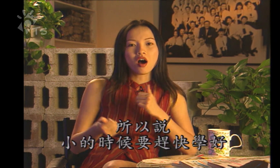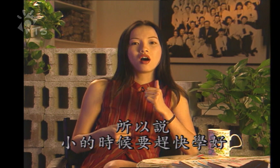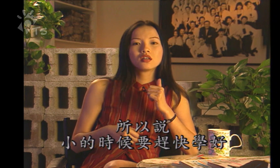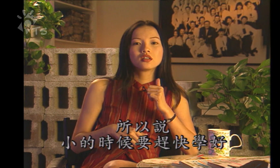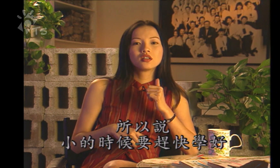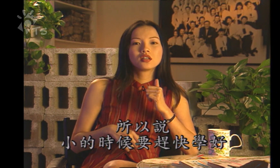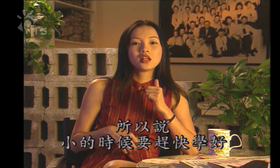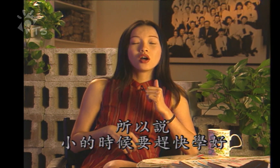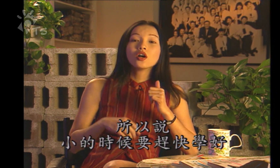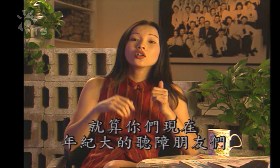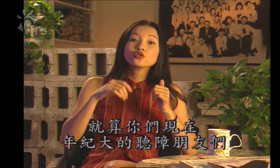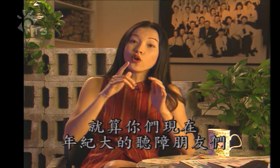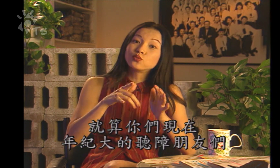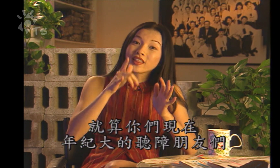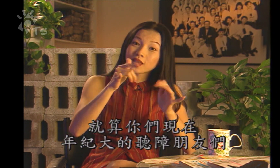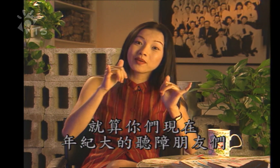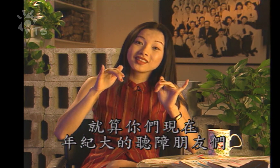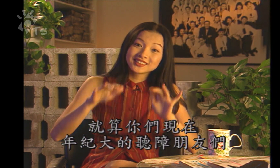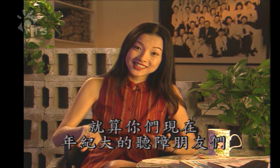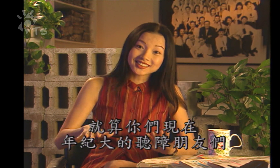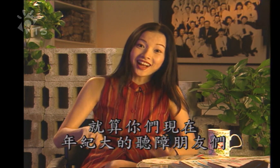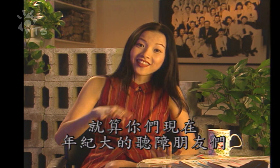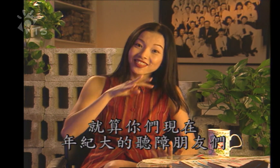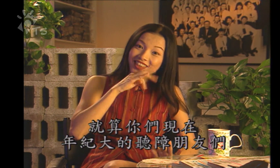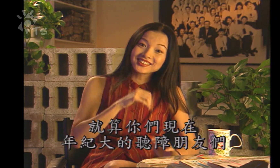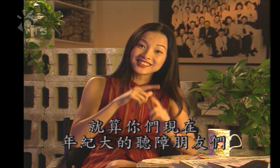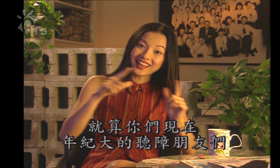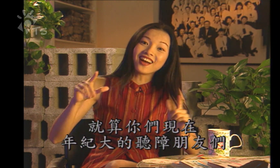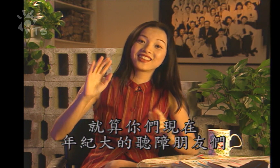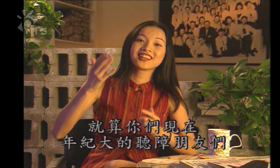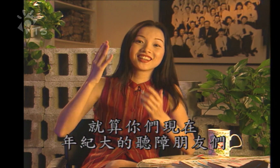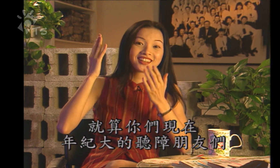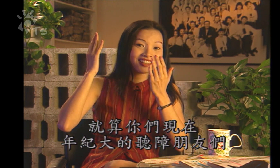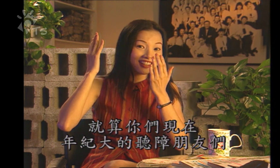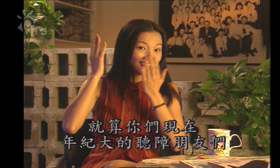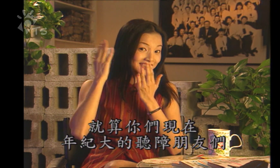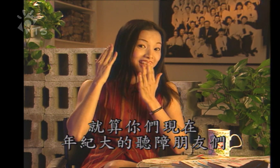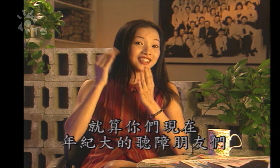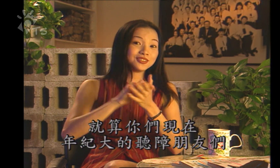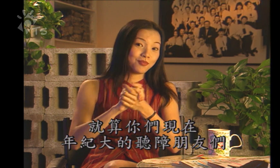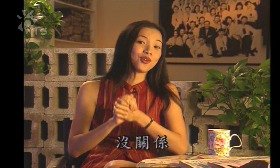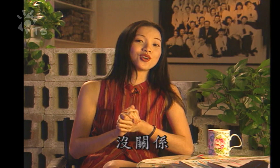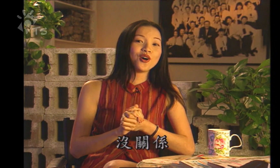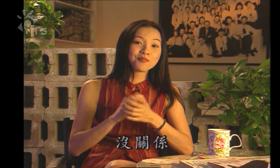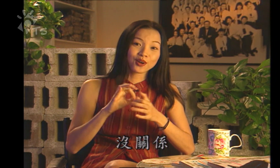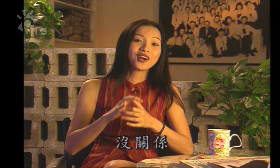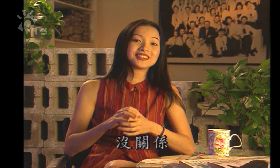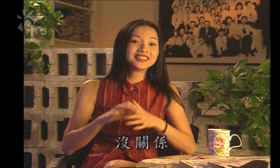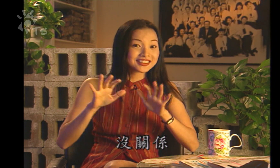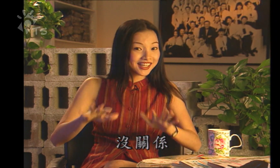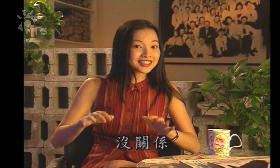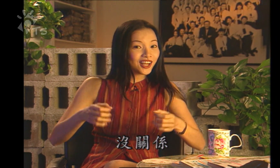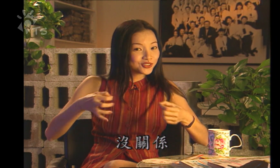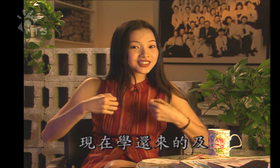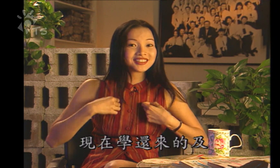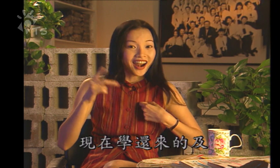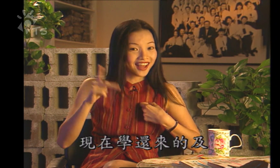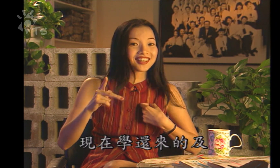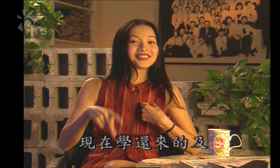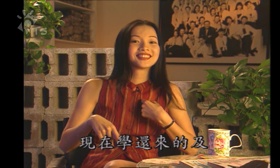好，就算你们现在年纪大的听障朋友们，没关系，现在学还来得及哦，